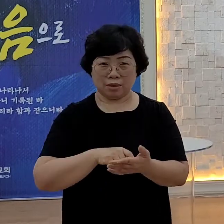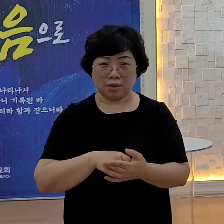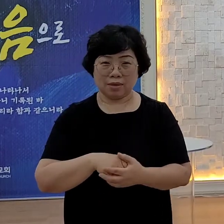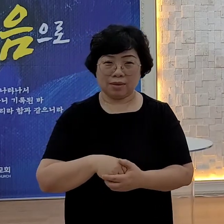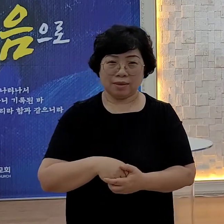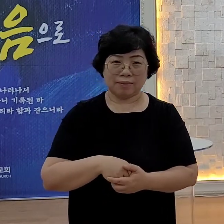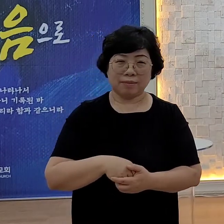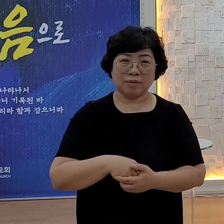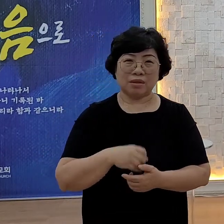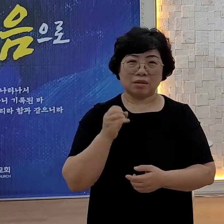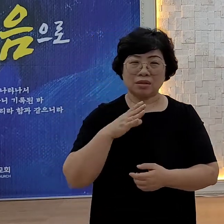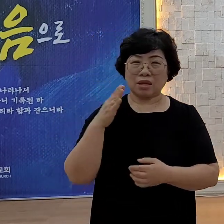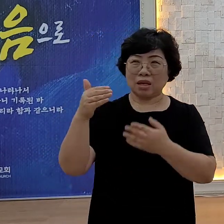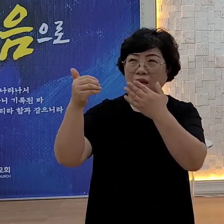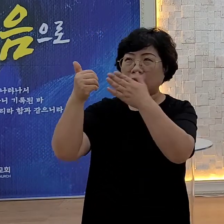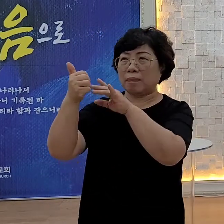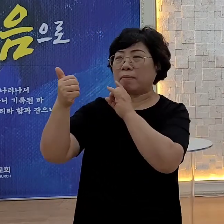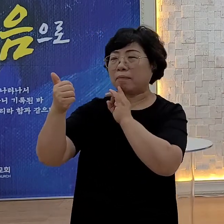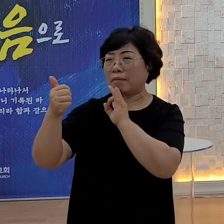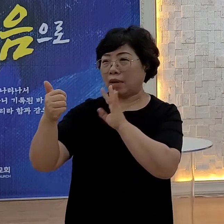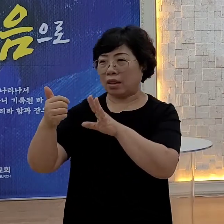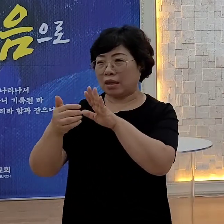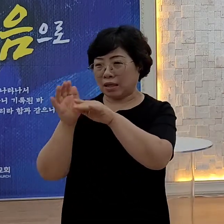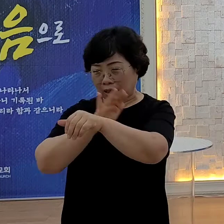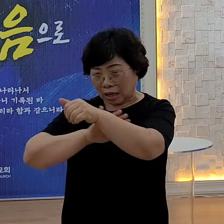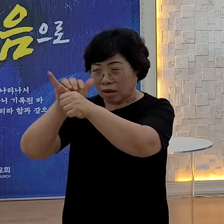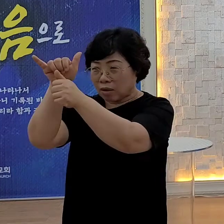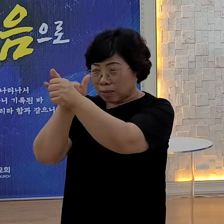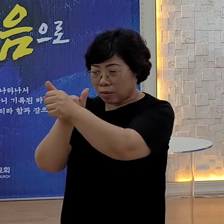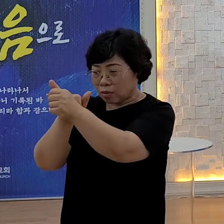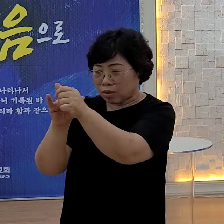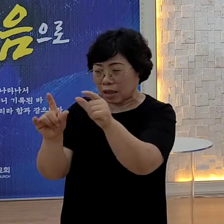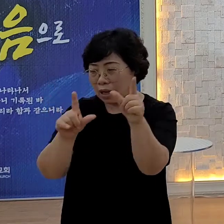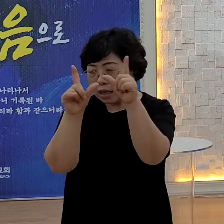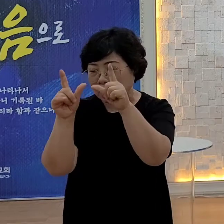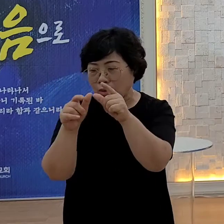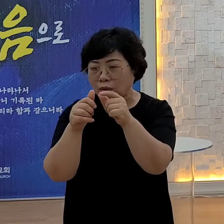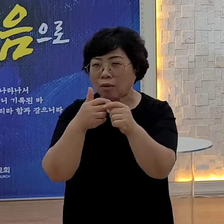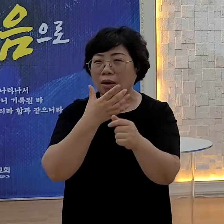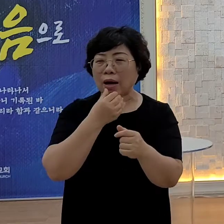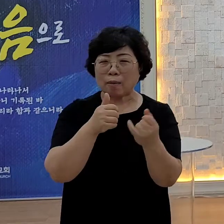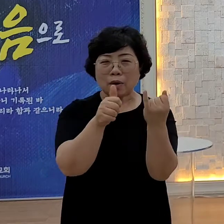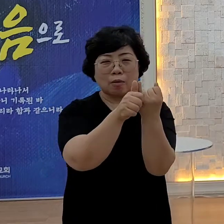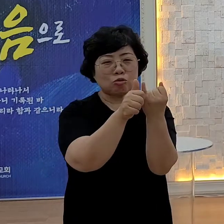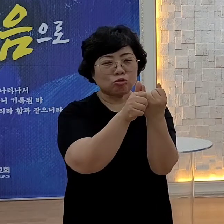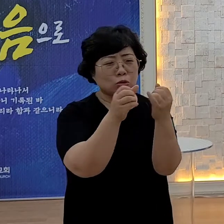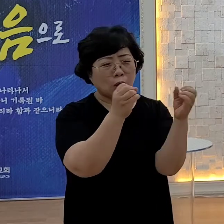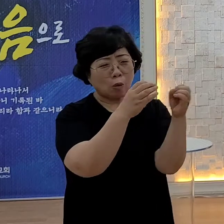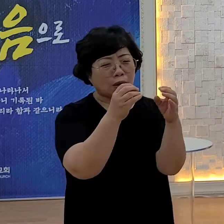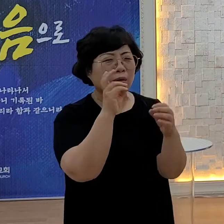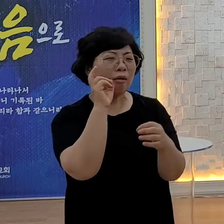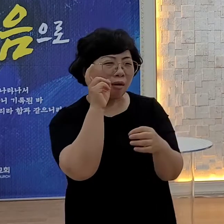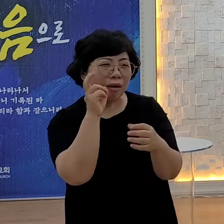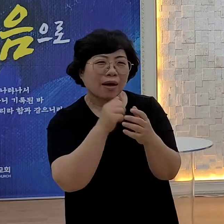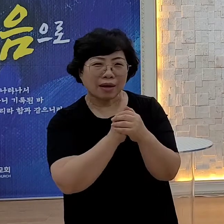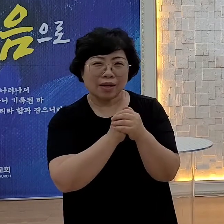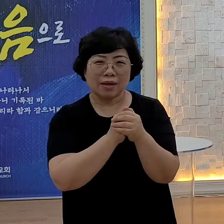하나님 잘 섬기면서 살면 되지. 이런 생각 안 들었을까요? 참 많은 생각을 하게 됩니다.